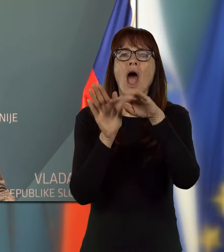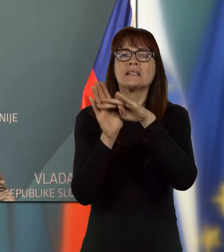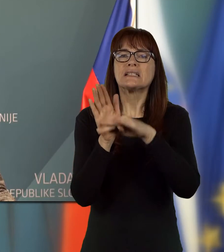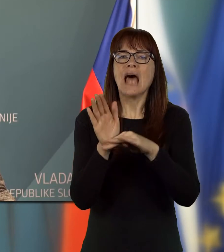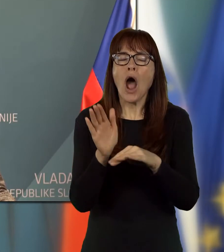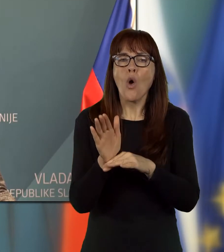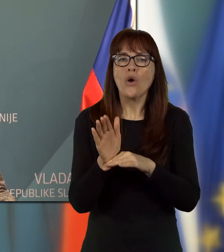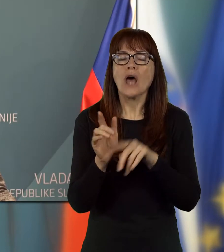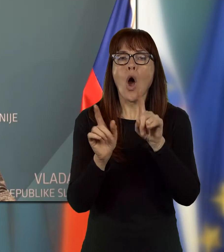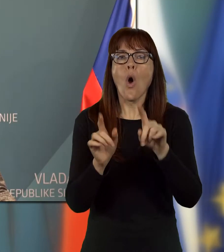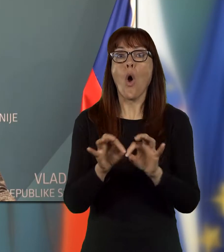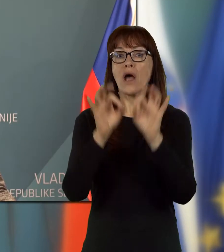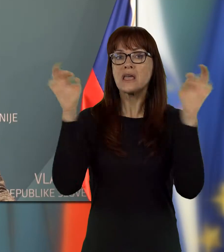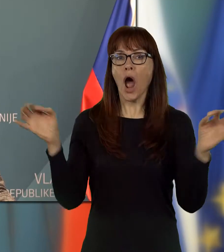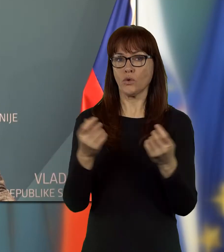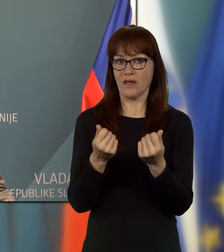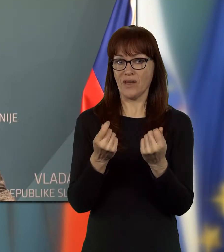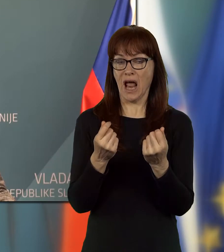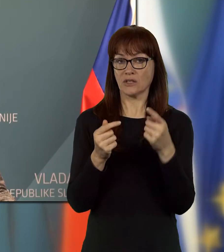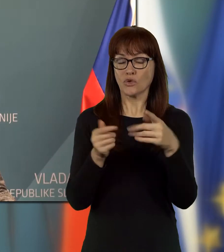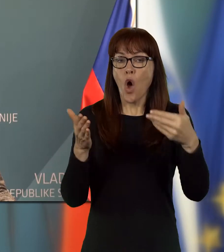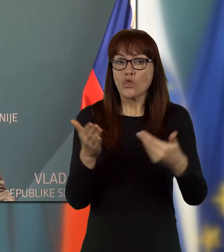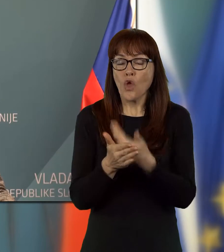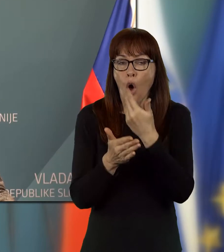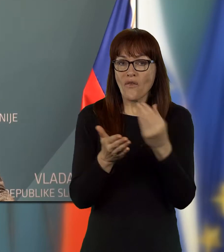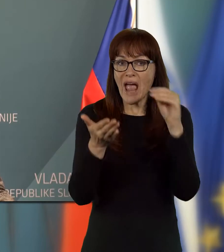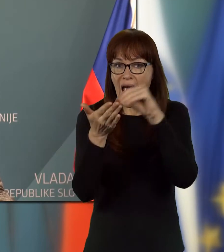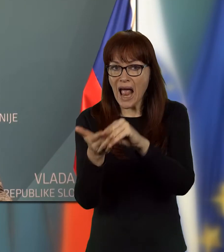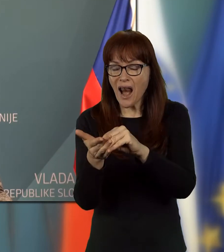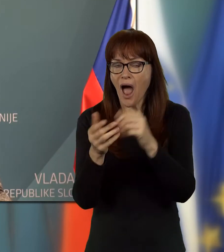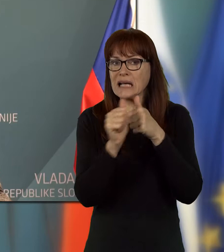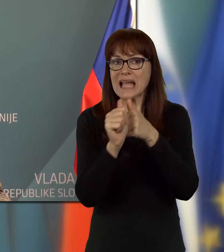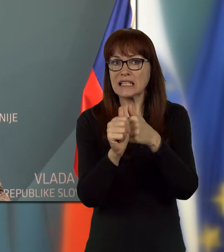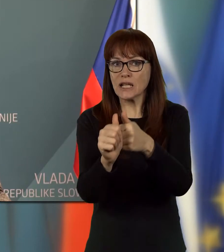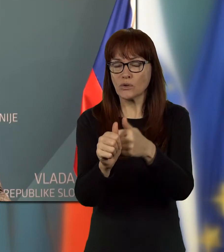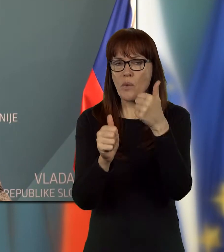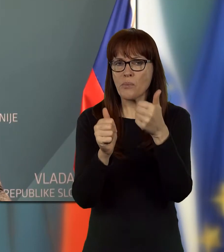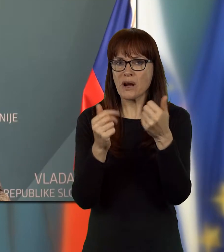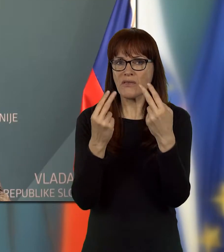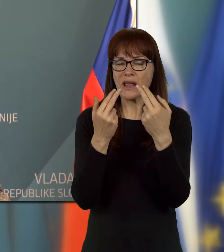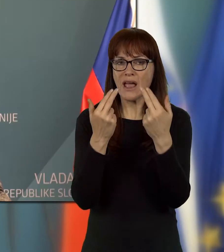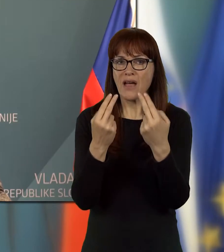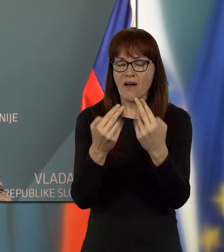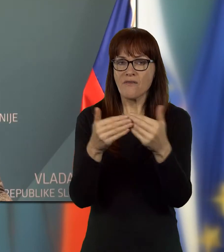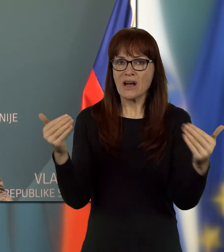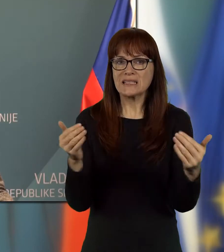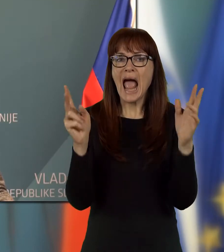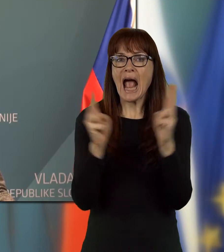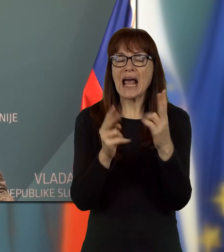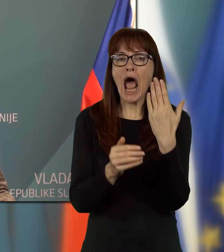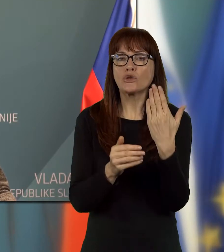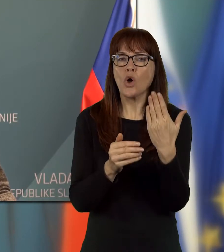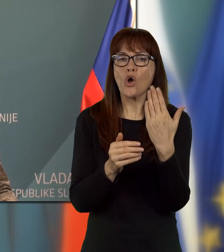zakona o javnih financah. S to novelo zasledujemo sicer v prvi vrsti kratkoročen cilj